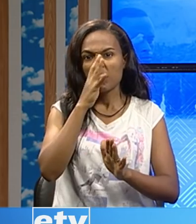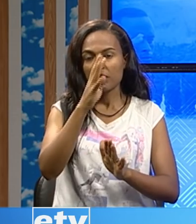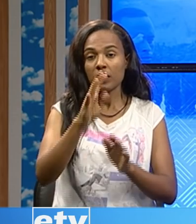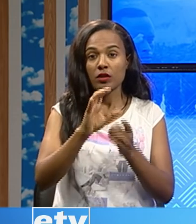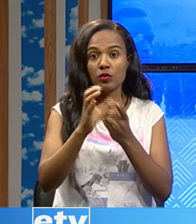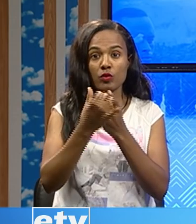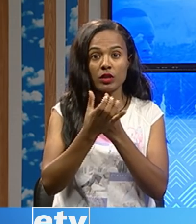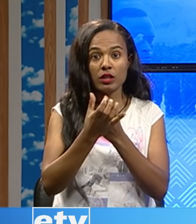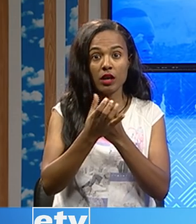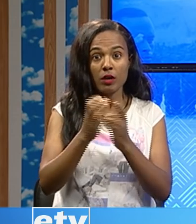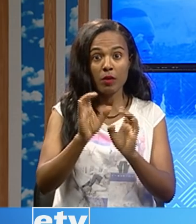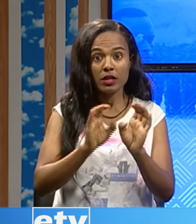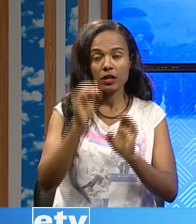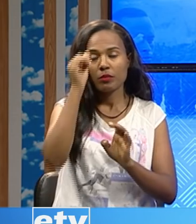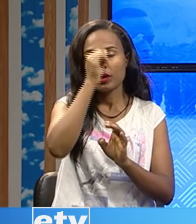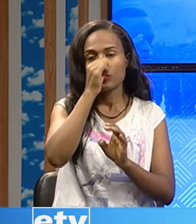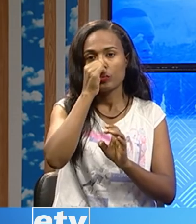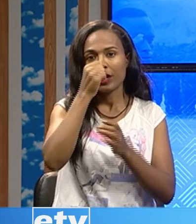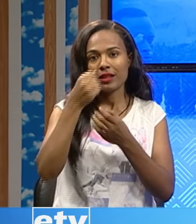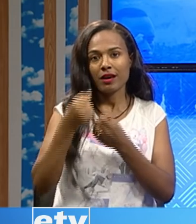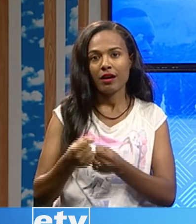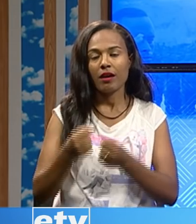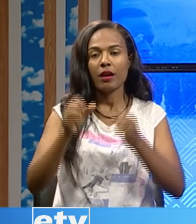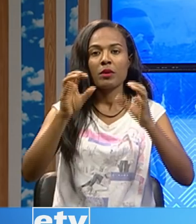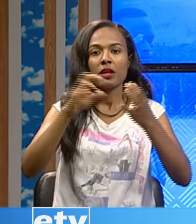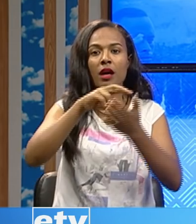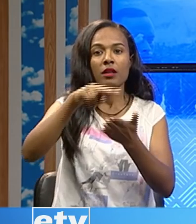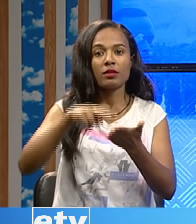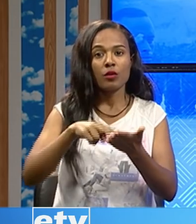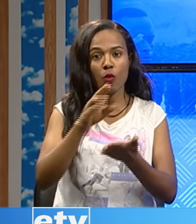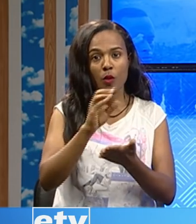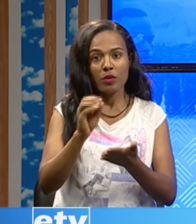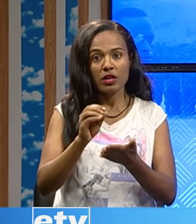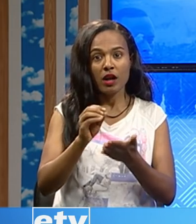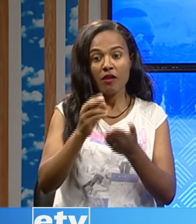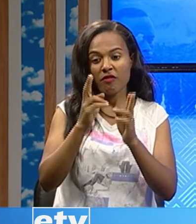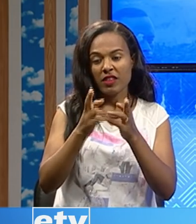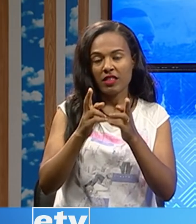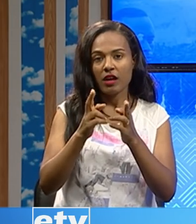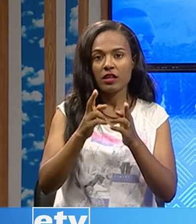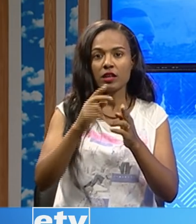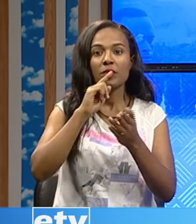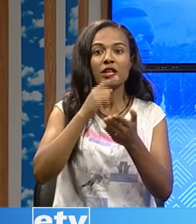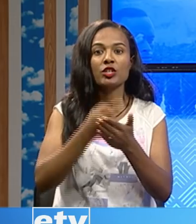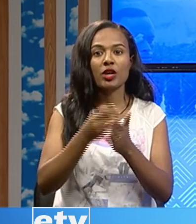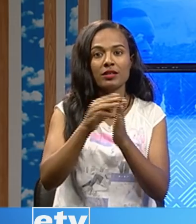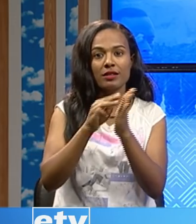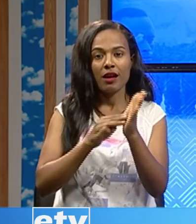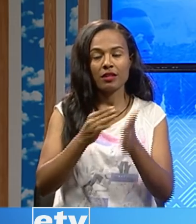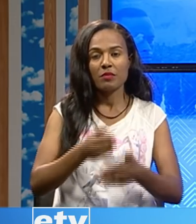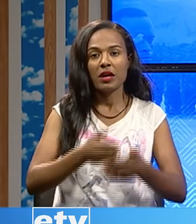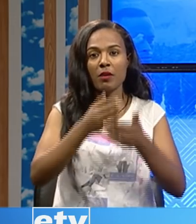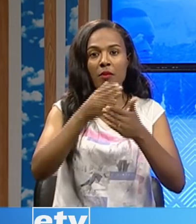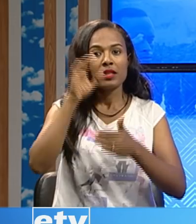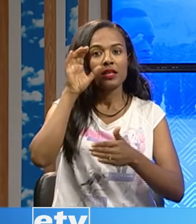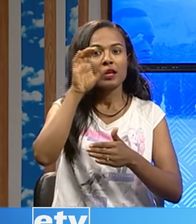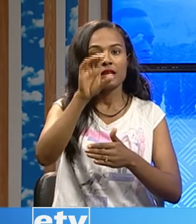ለመቀልበስም በኢትዮጵያ ጠንካራ የመገናኛ ብዙሃን ተቋምና ፈጣን የመረጃ ስርዓት መገንባት የግድ ነው